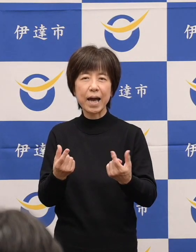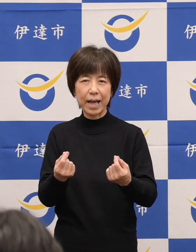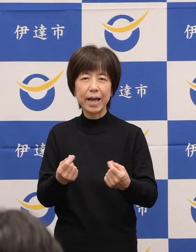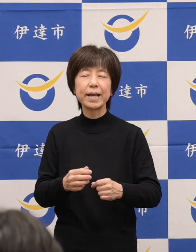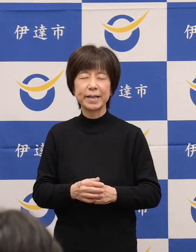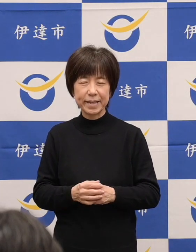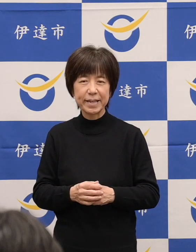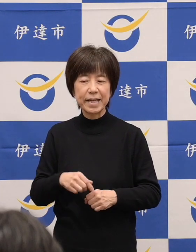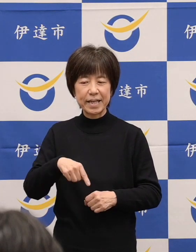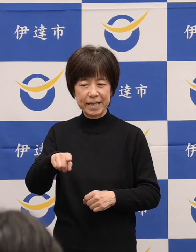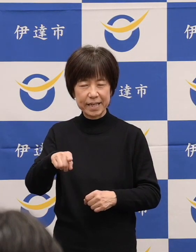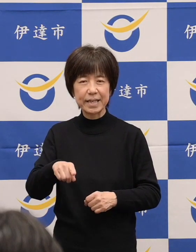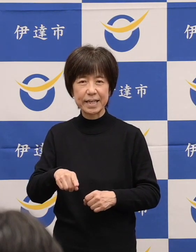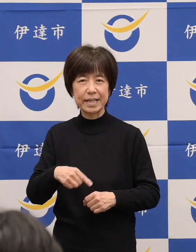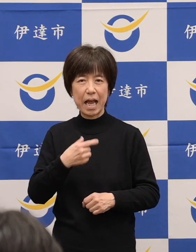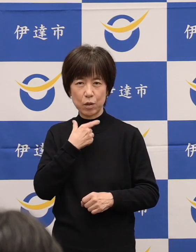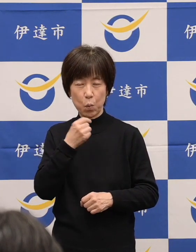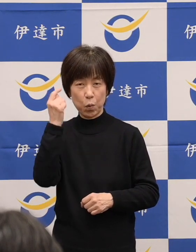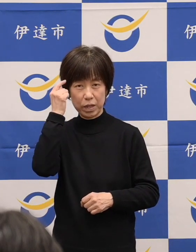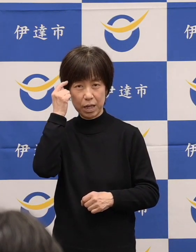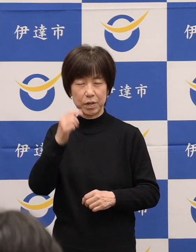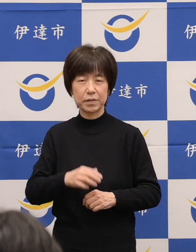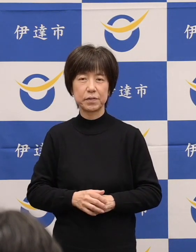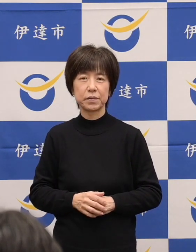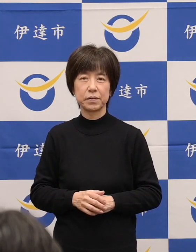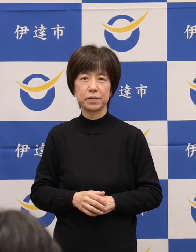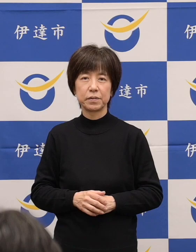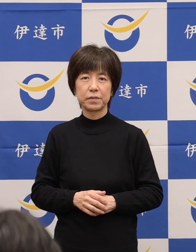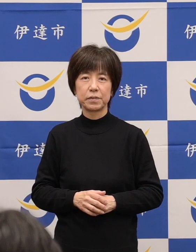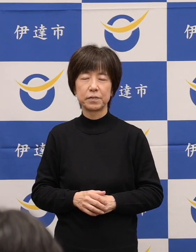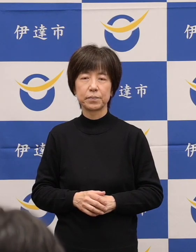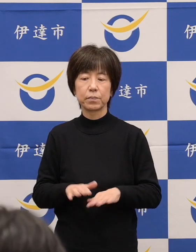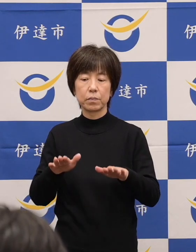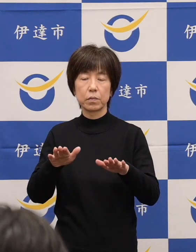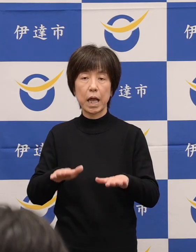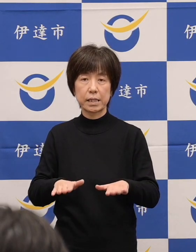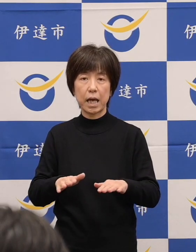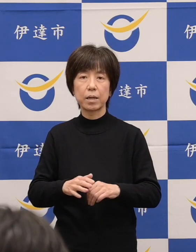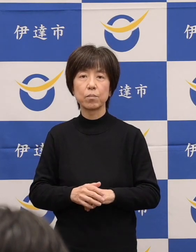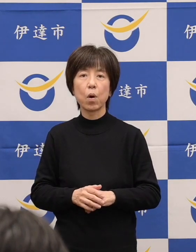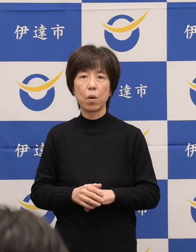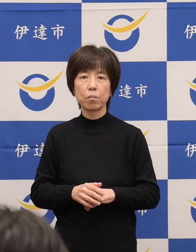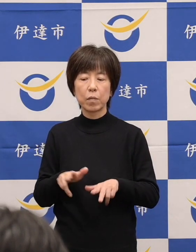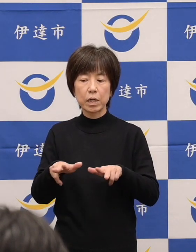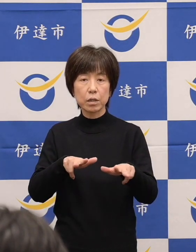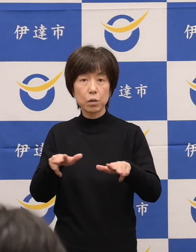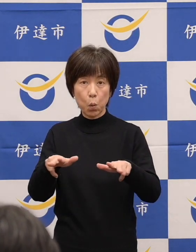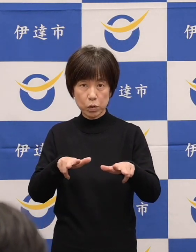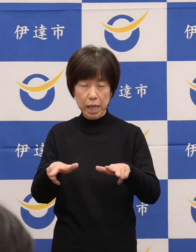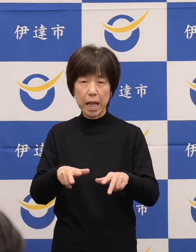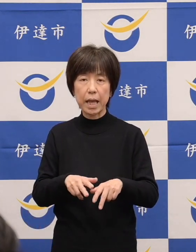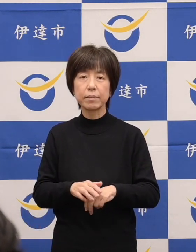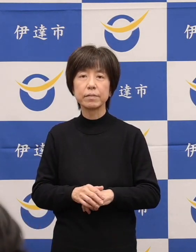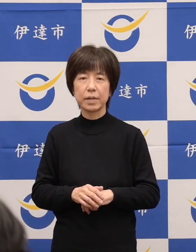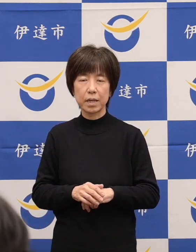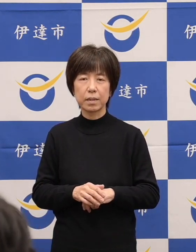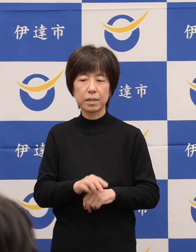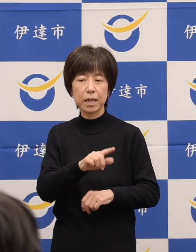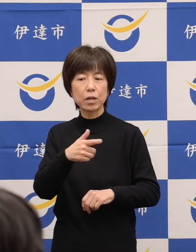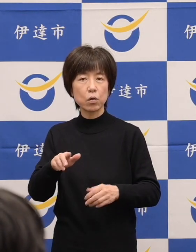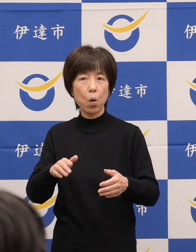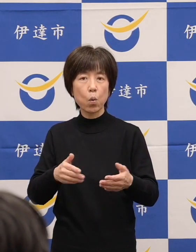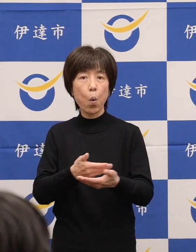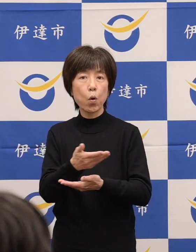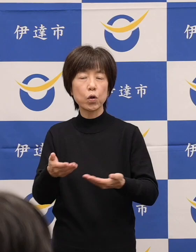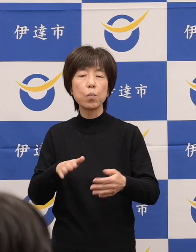交流を深めていきたいと思っております。今現在も強制的な交流もありますし